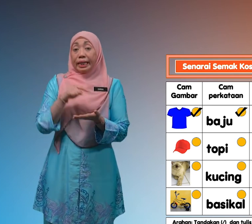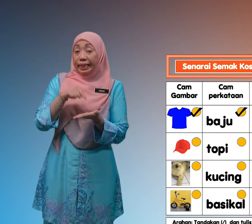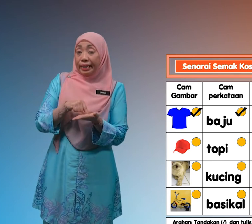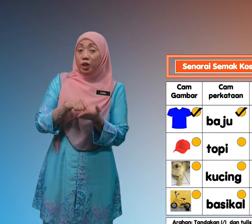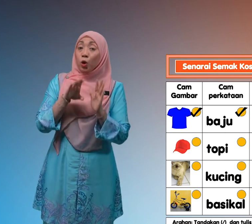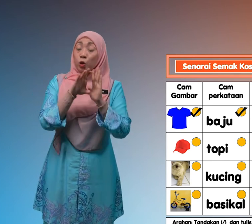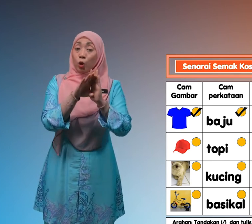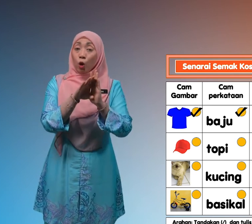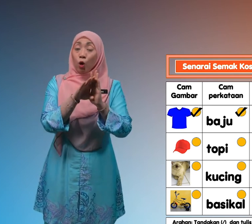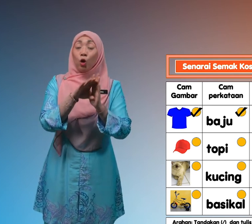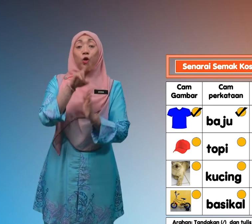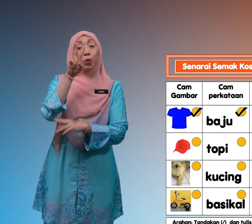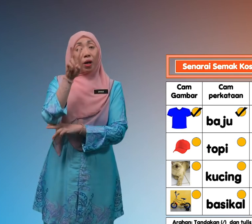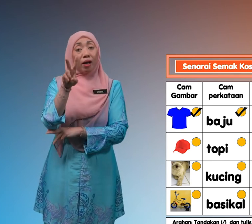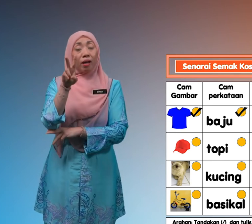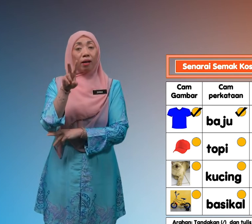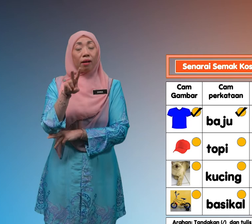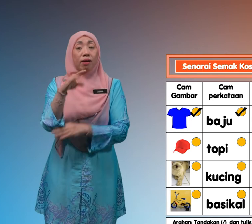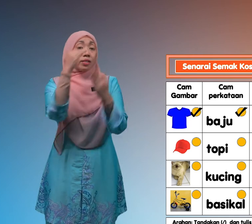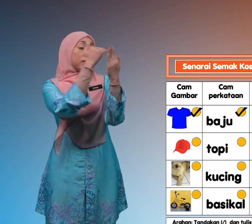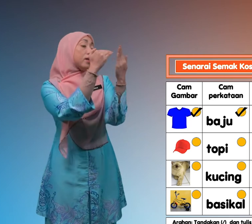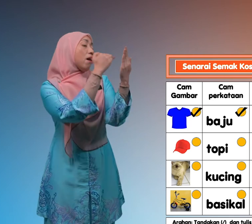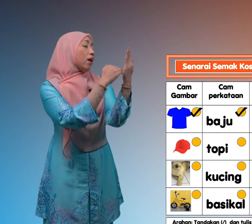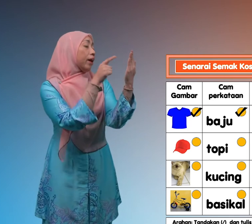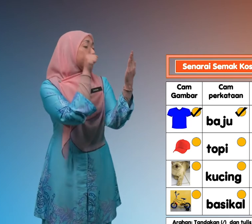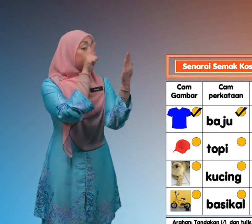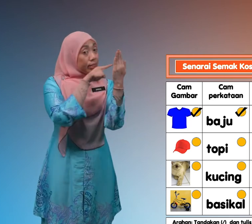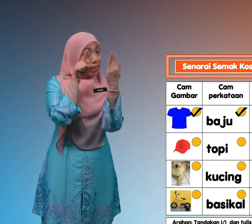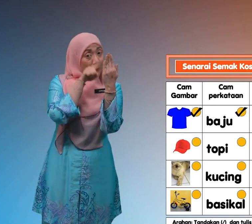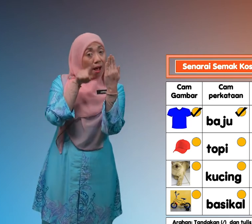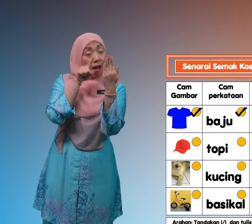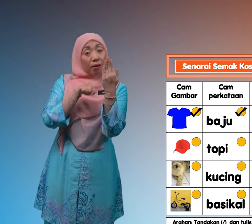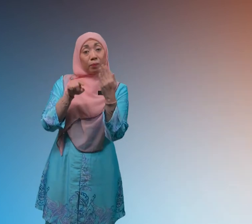Ini contoh dua senarai semak.